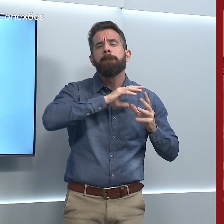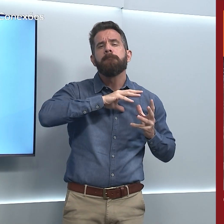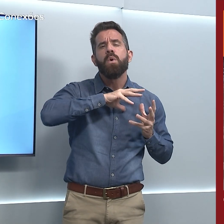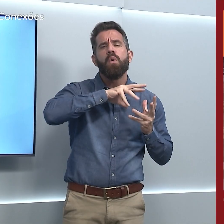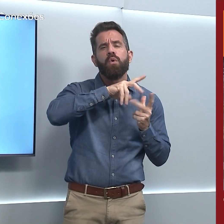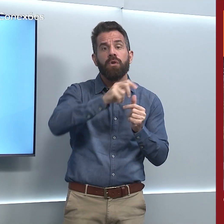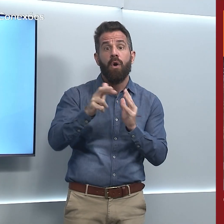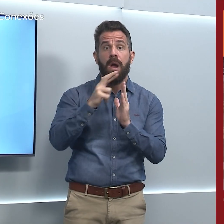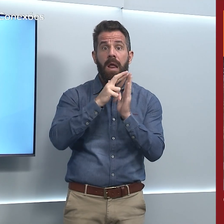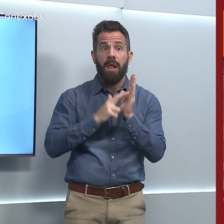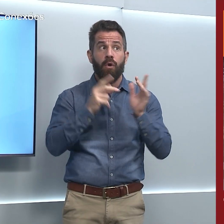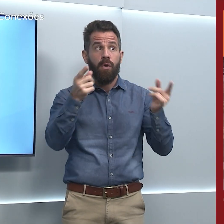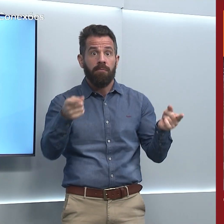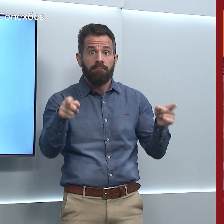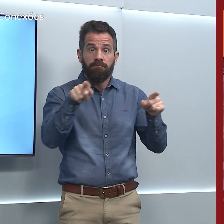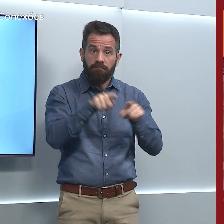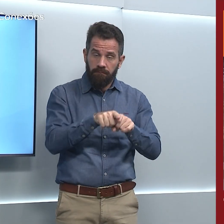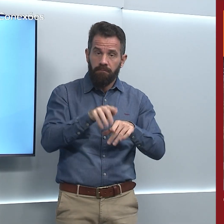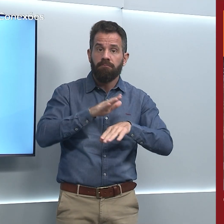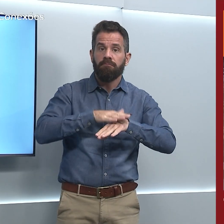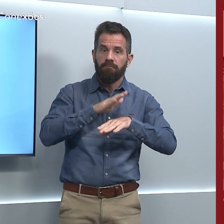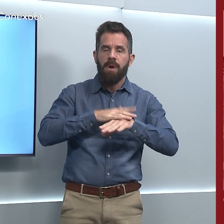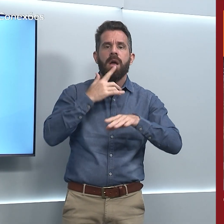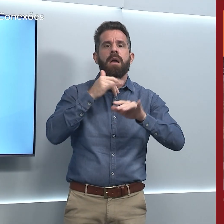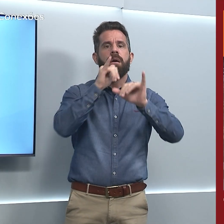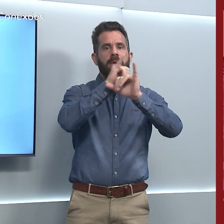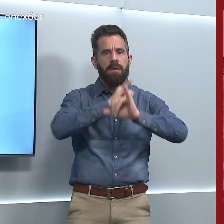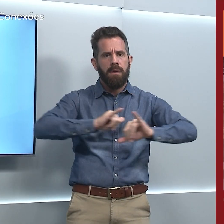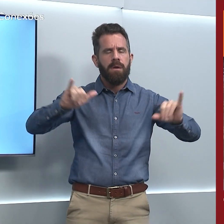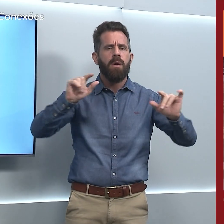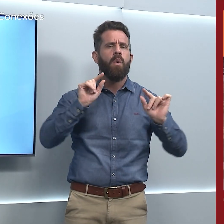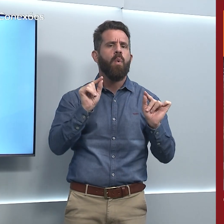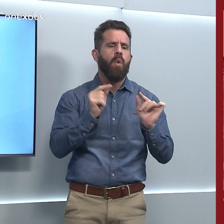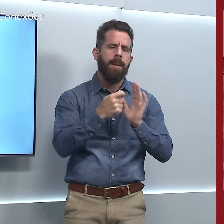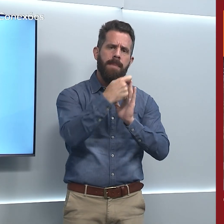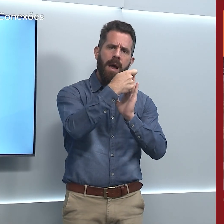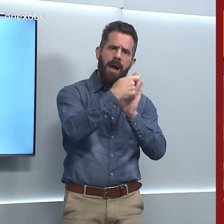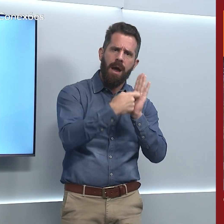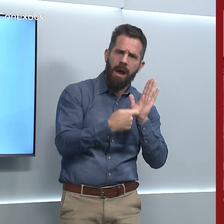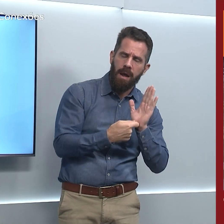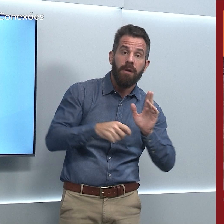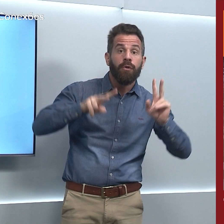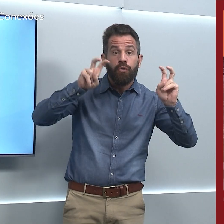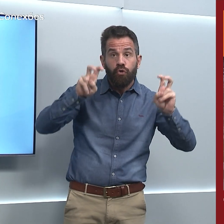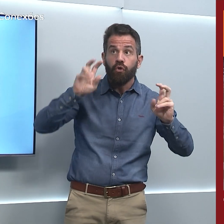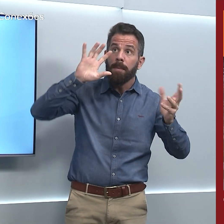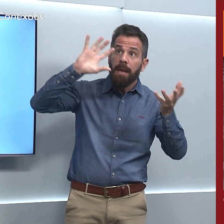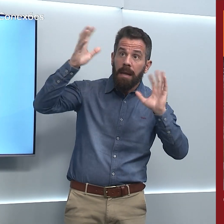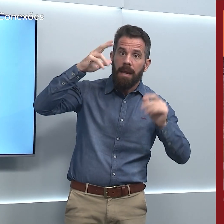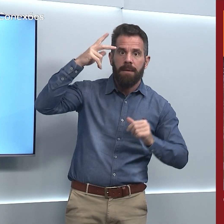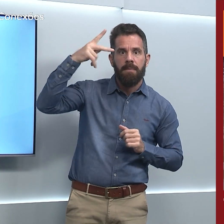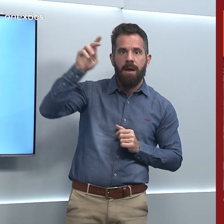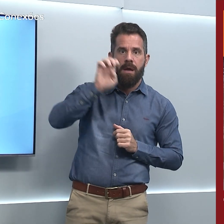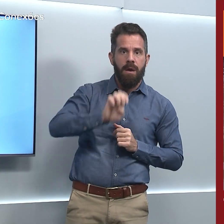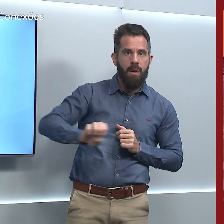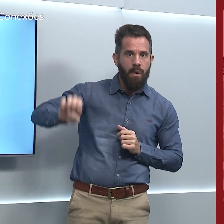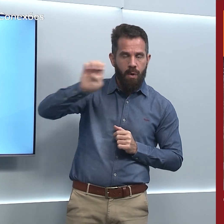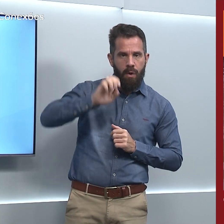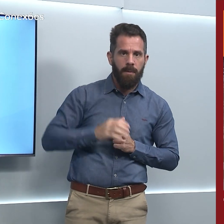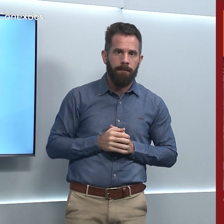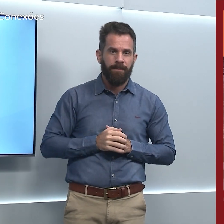foi divulgado nos últimos dias sobre o clima europeu. Tempestades e inundações são eventos